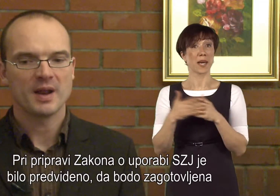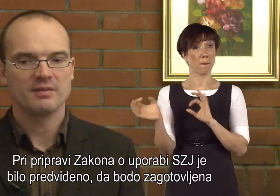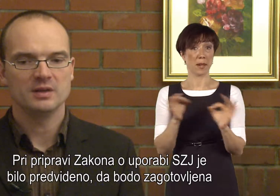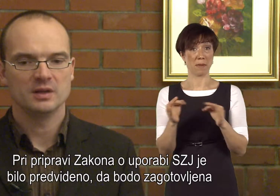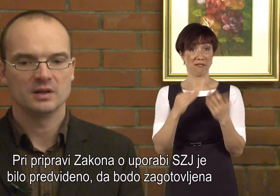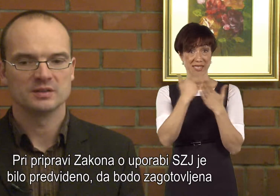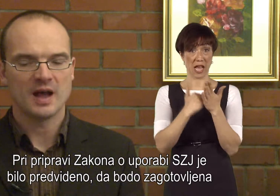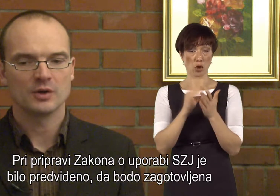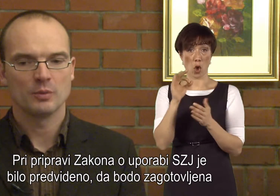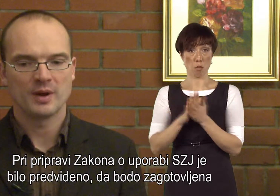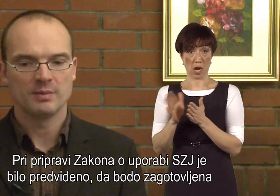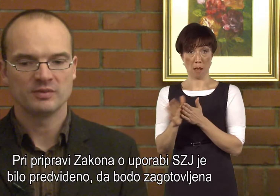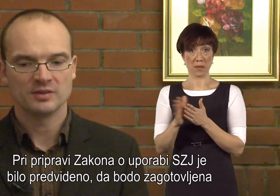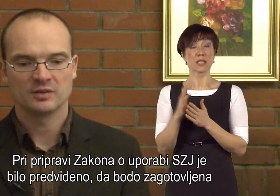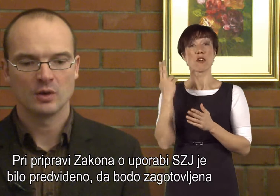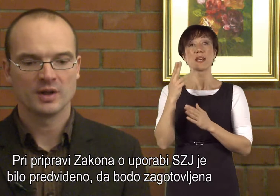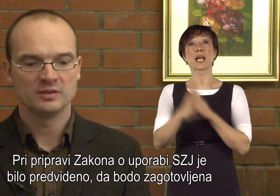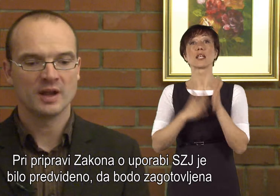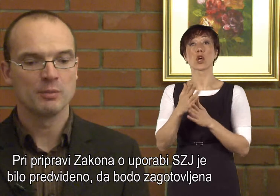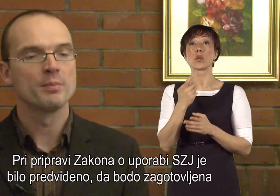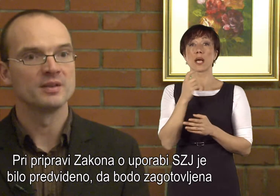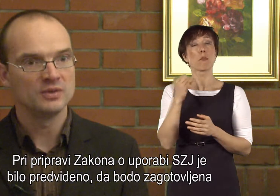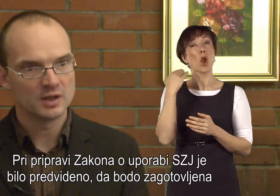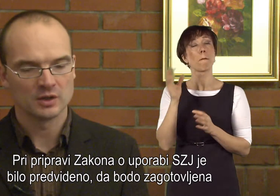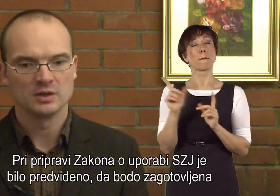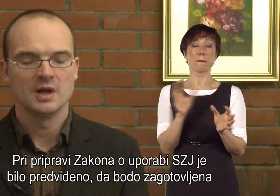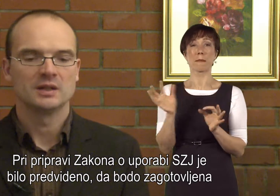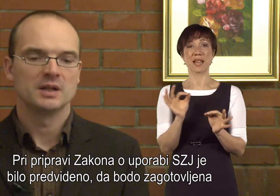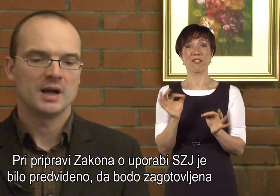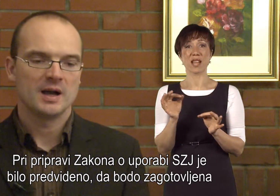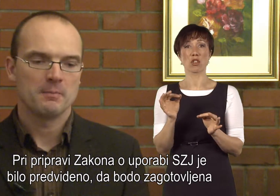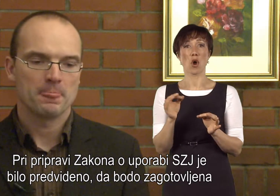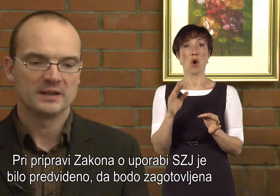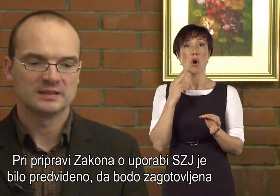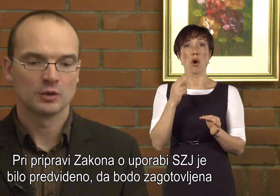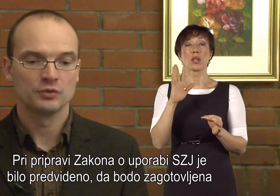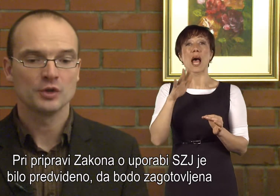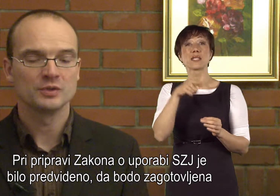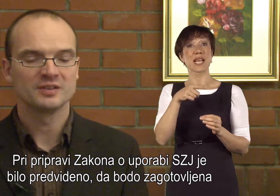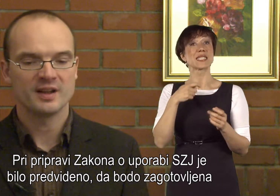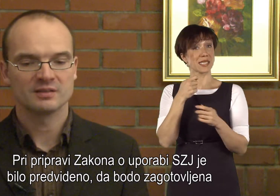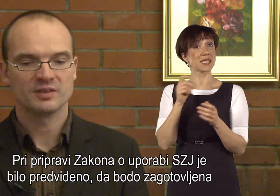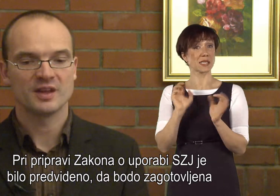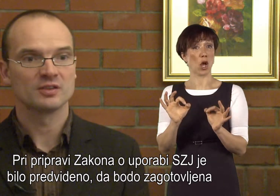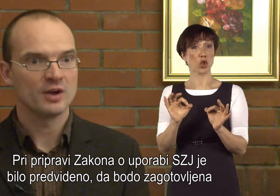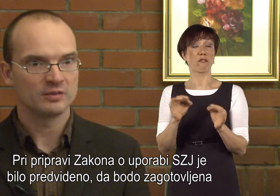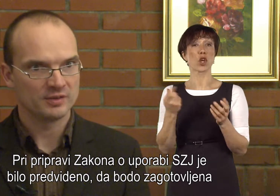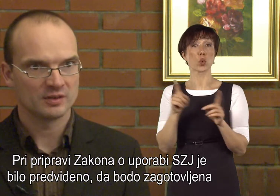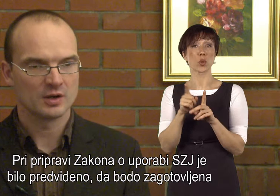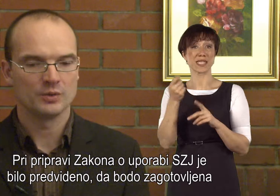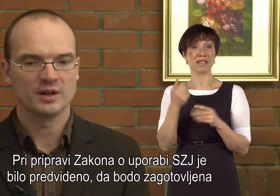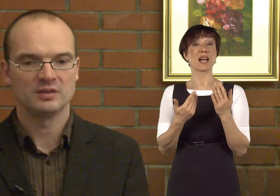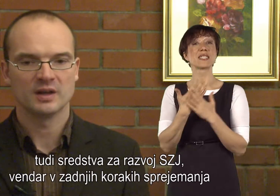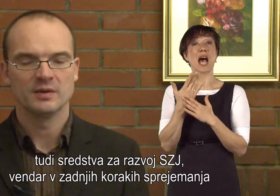Pri pripravi zakona o uporabi slovenskega znakovnega jezika je bilo predvideno, da se zagotovijo tudi sredstva za razvoj